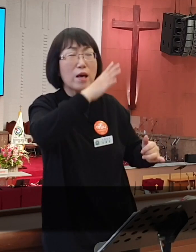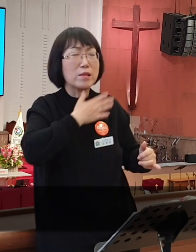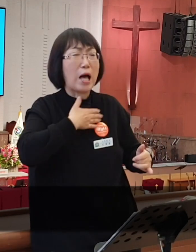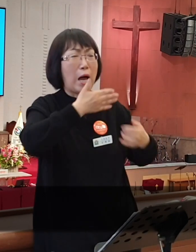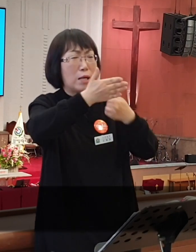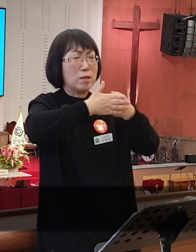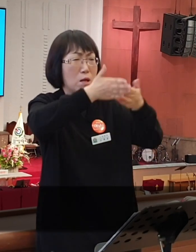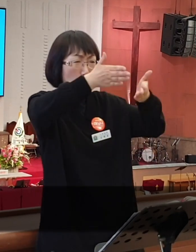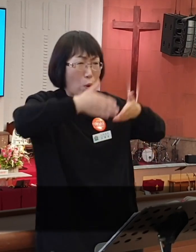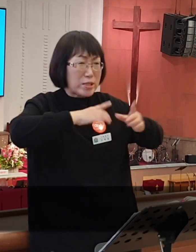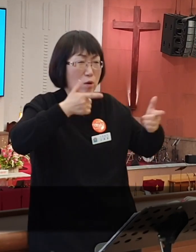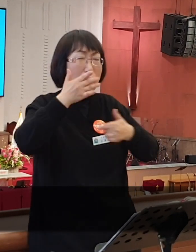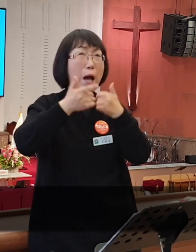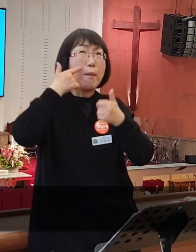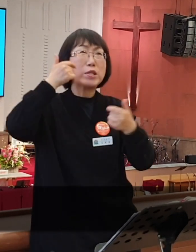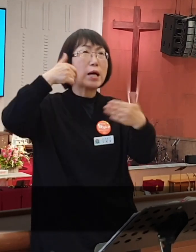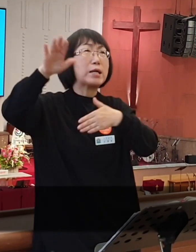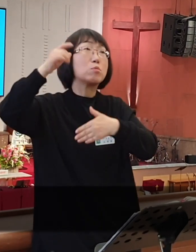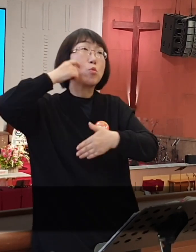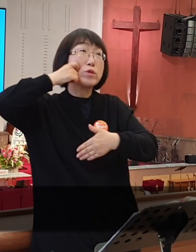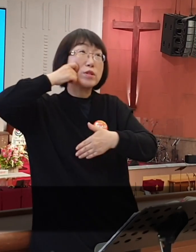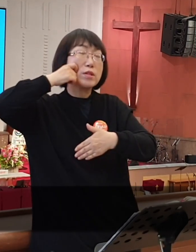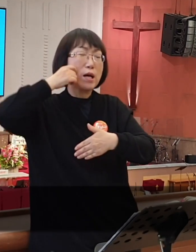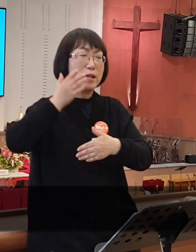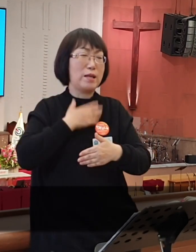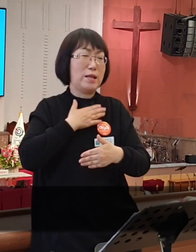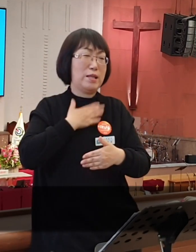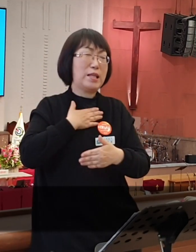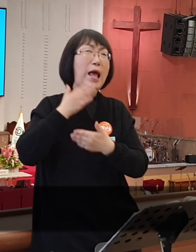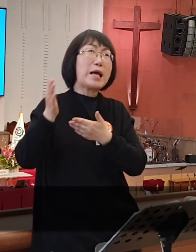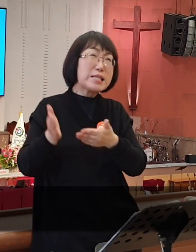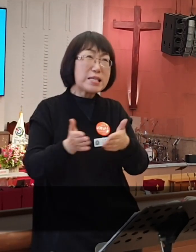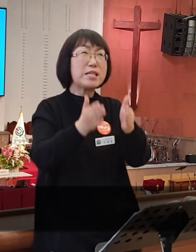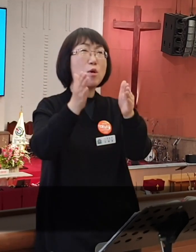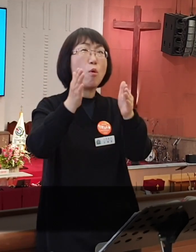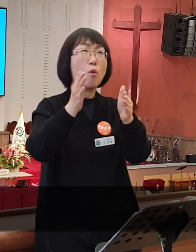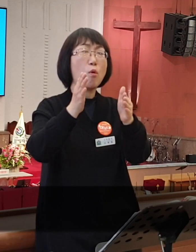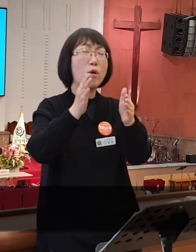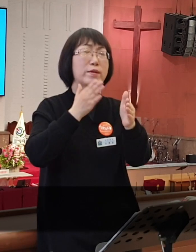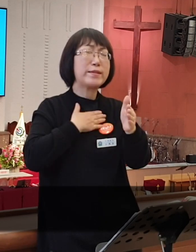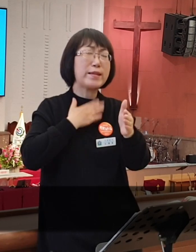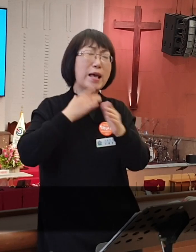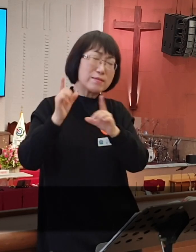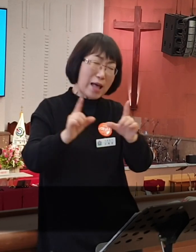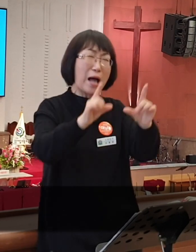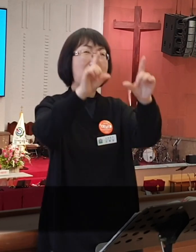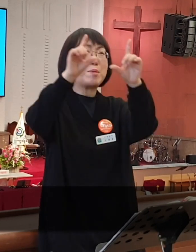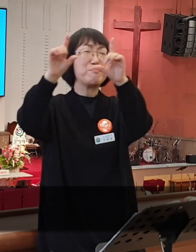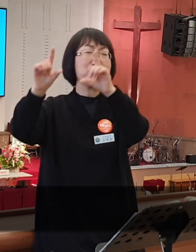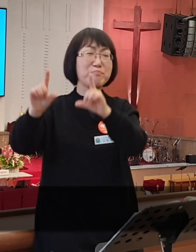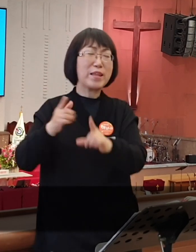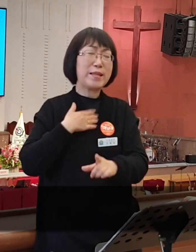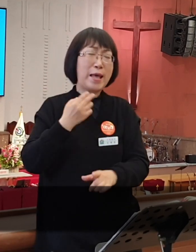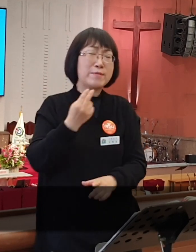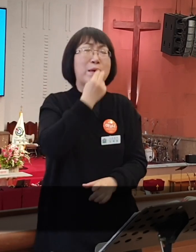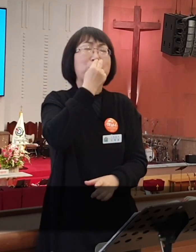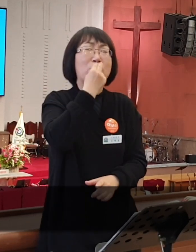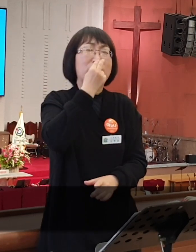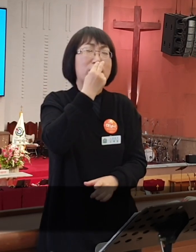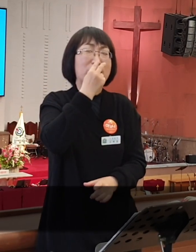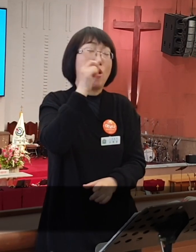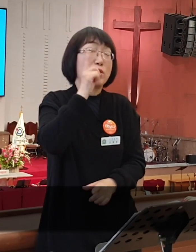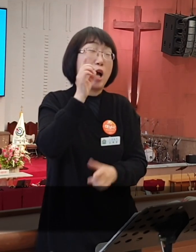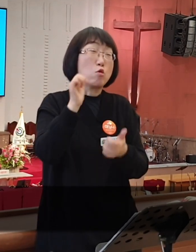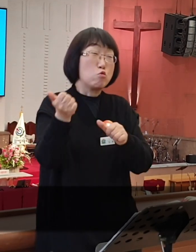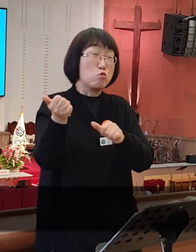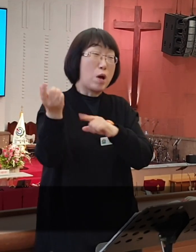나로 말미암지 않고는 아버지께로 갈 수 없어요. 내가 길이다 이거예요. 내 삶이, 내 생명이 어쩌면